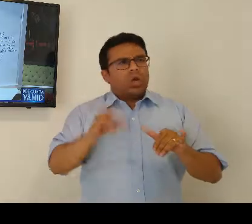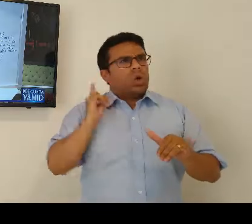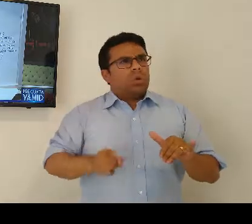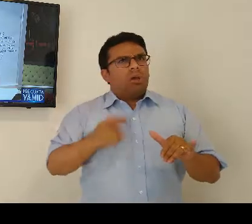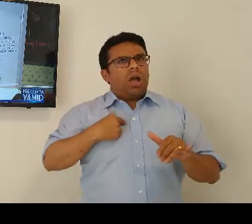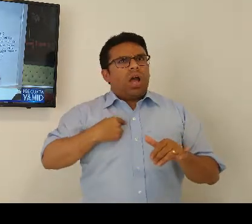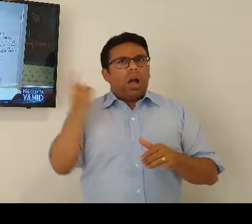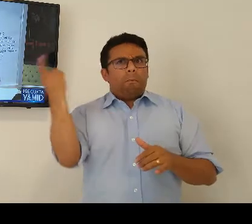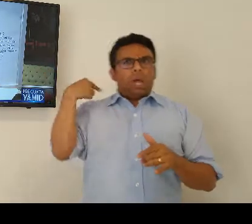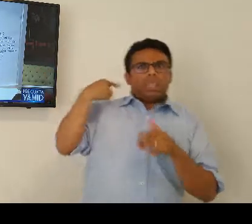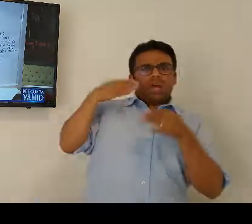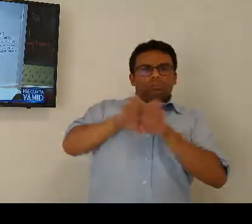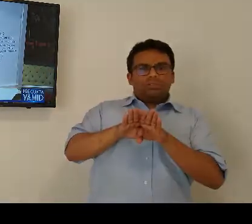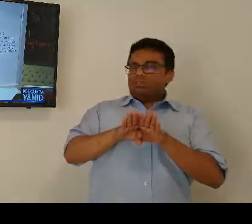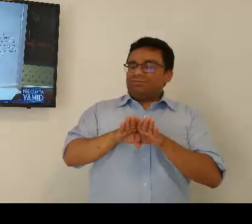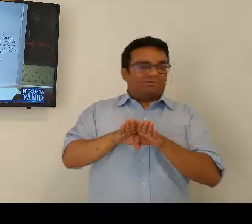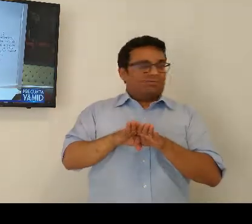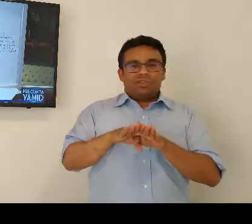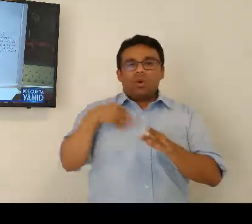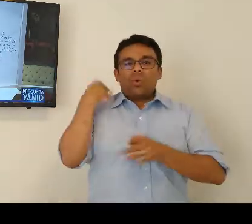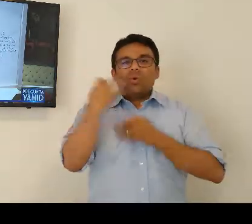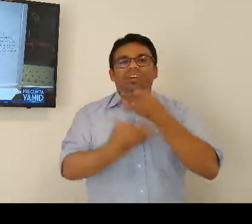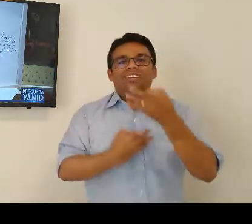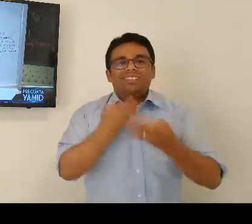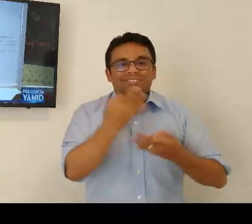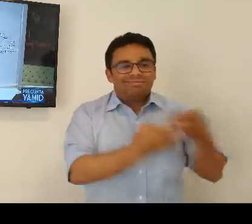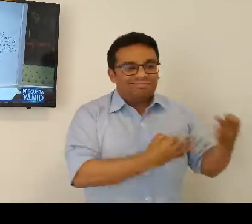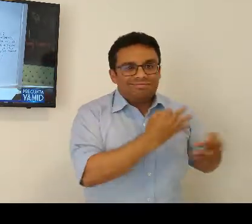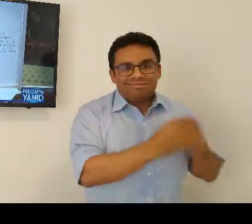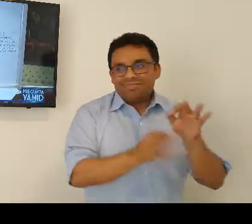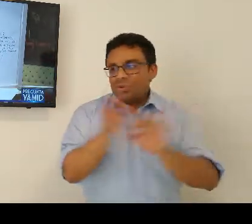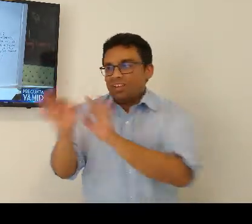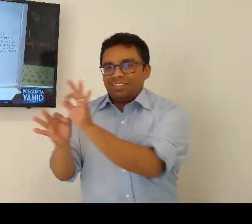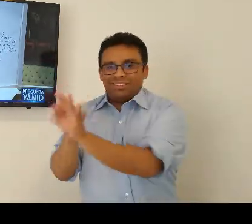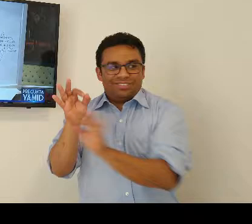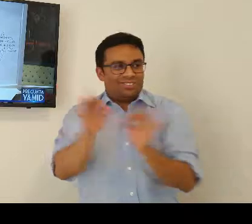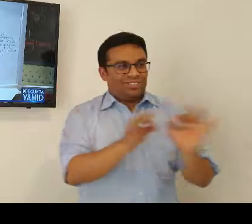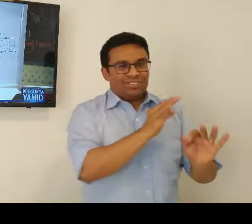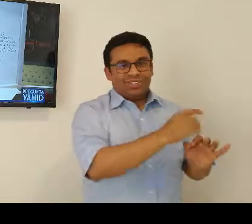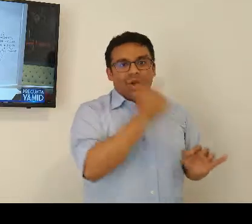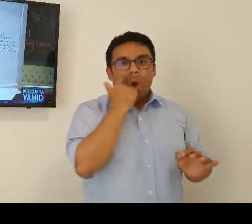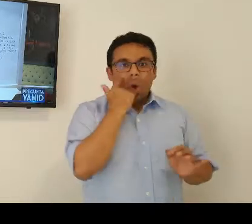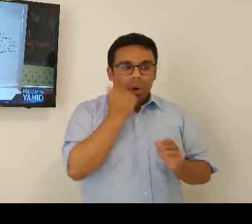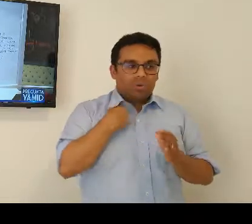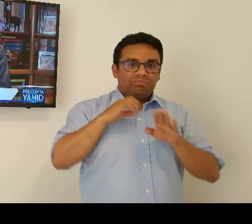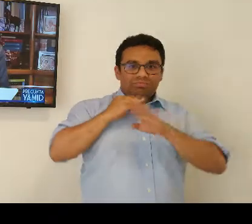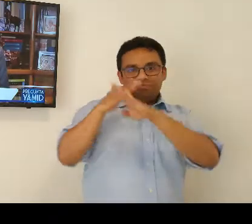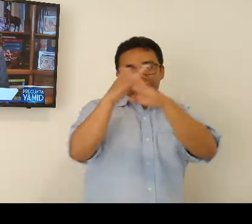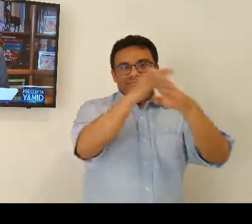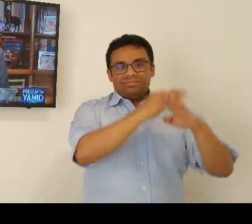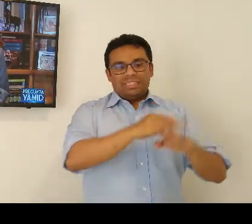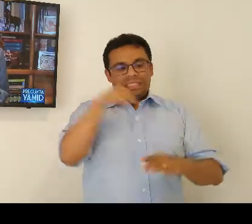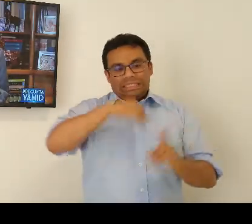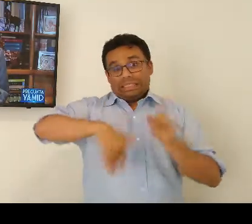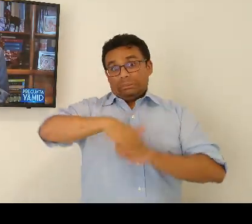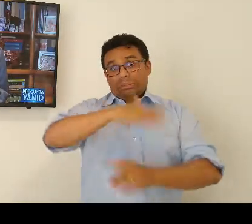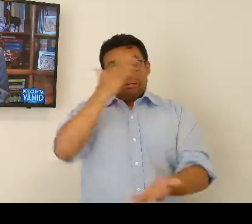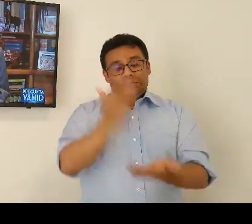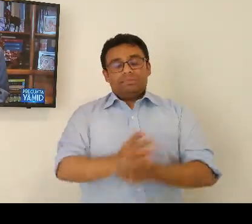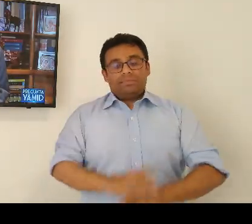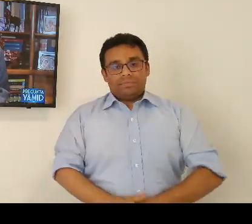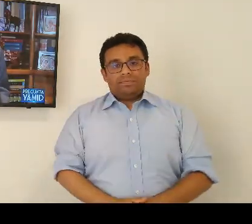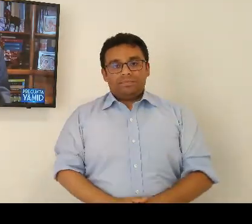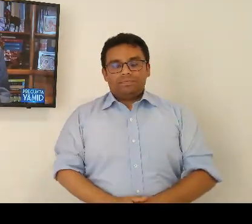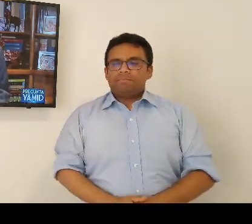cuidando y están tratando de adaptarse de la mejor manera posible y con el mejor ánimo posible a esta situación. Señora alcaldesa,